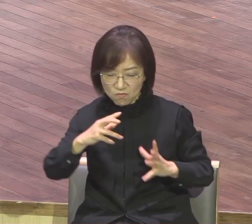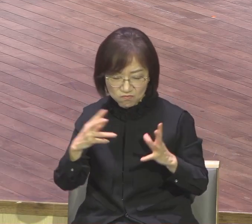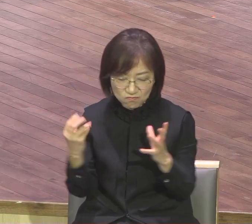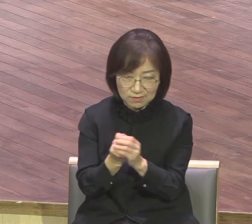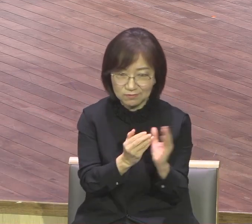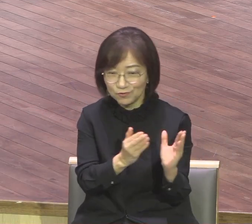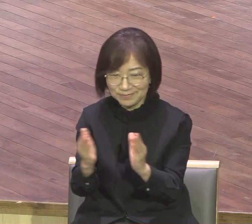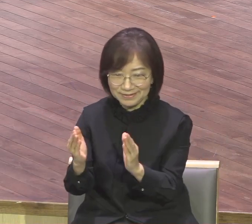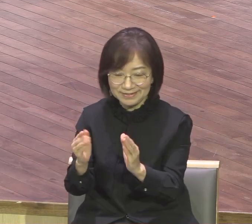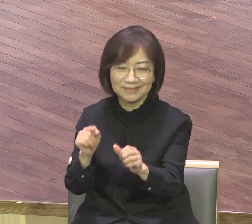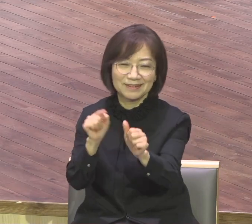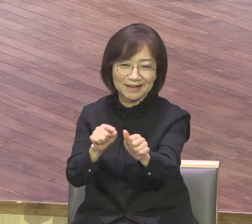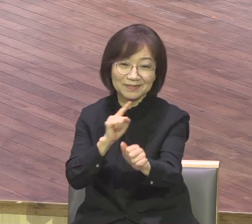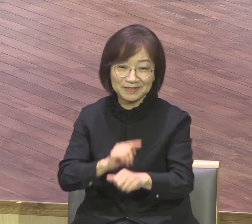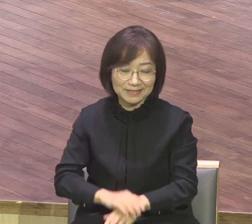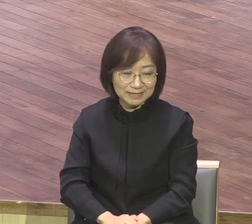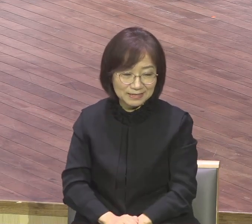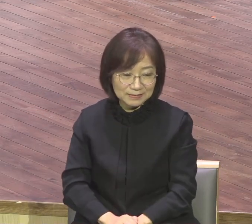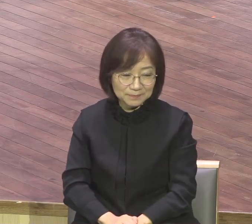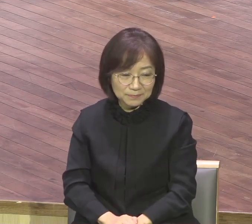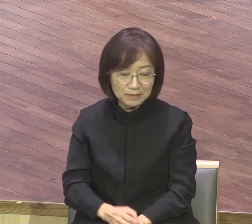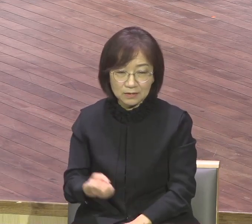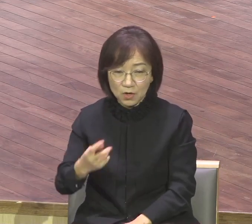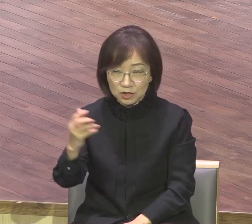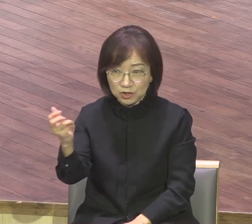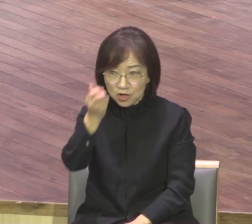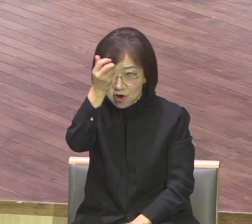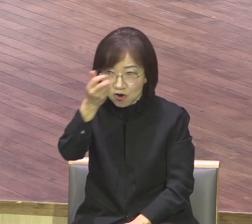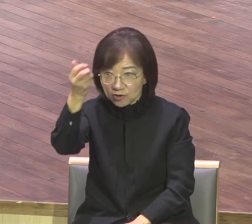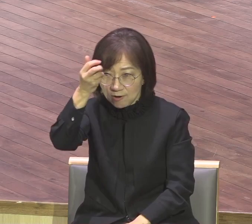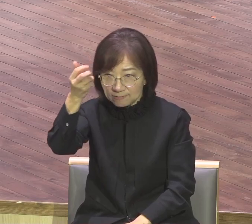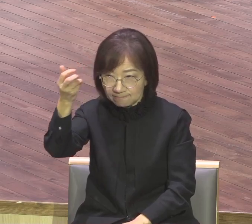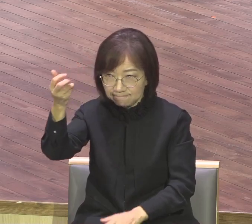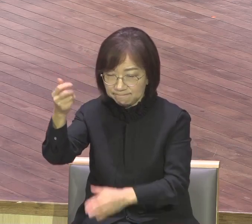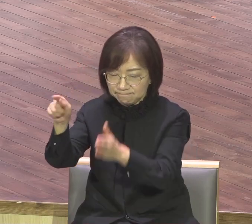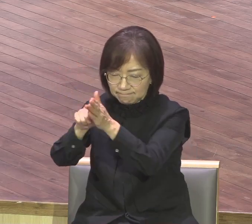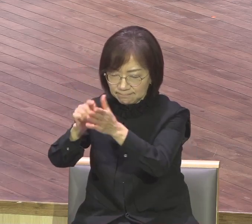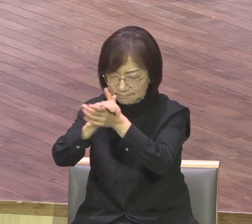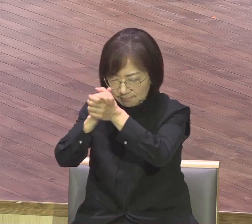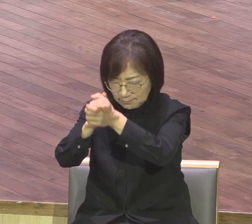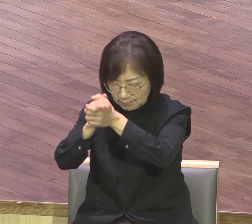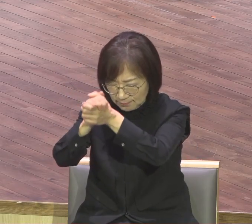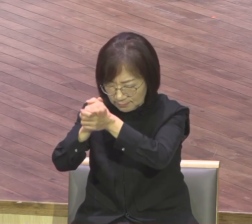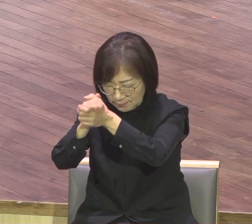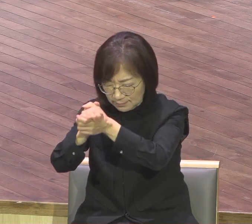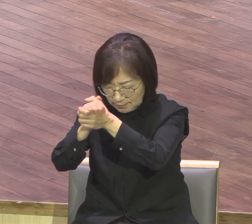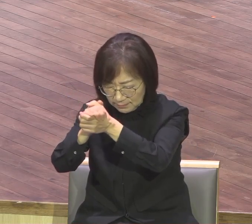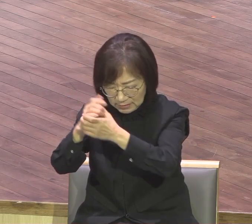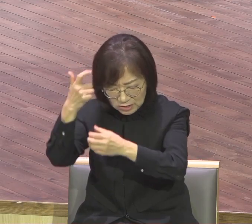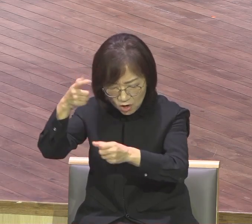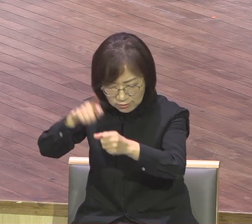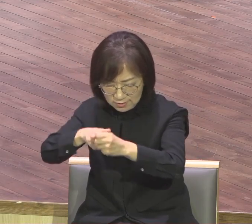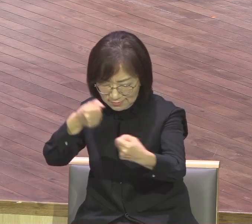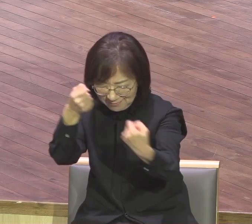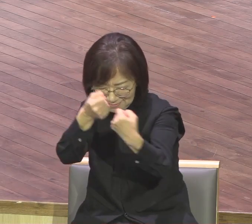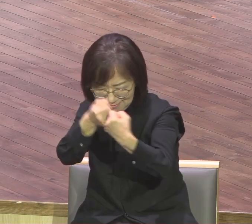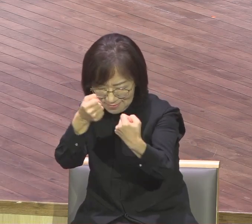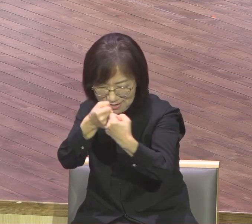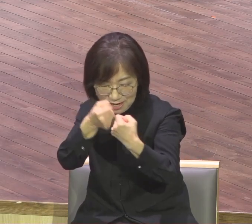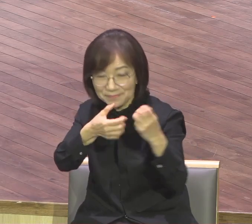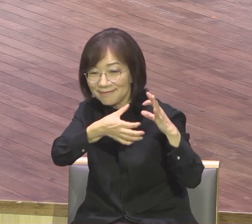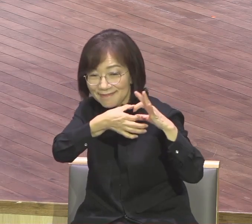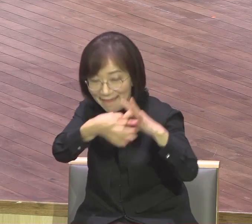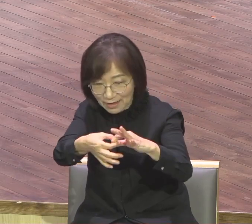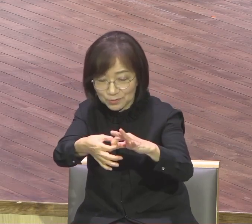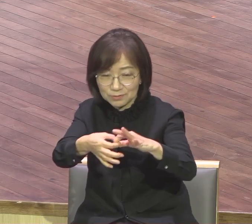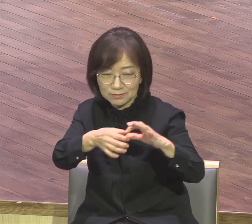la espada del Espíritu Santo. 그러면서 무시로 성령에서 기도하면서 영적 싸움을 계속 싸워가라. Y ustedes siempre estén orando y dentro